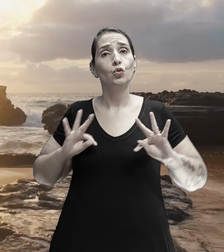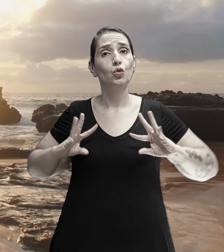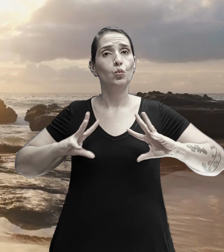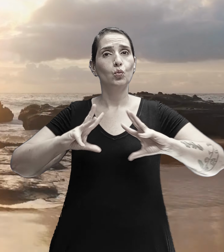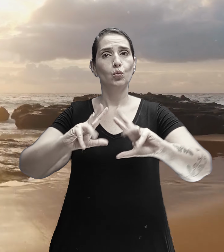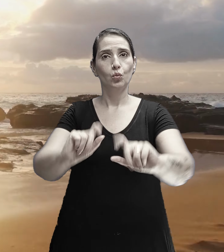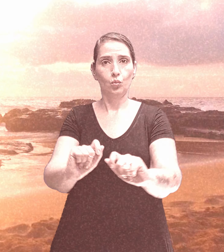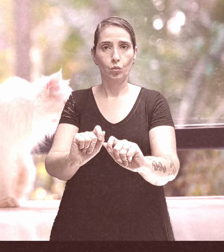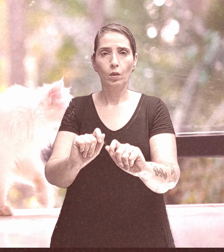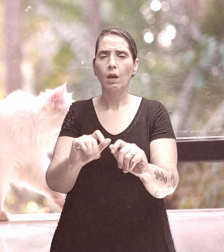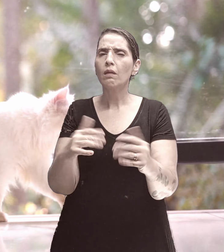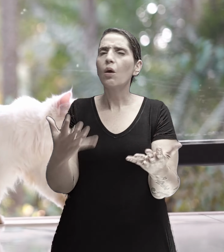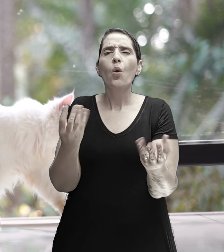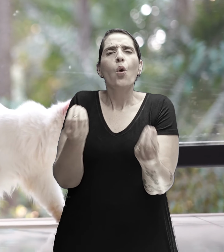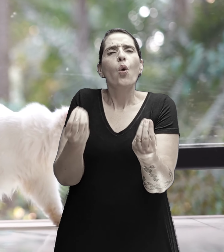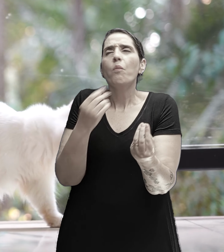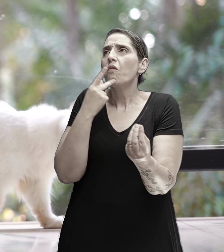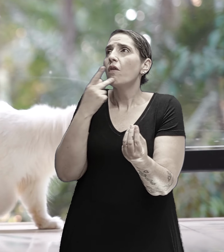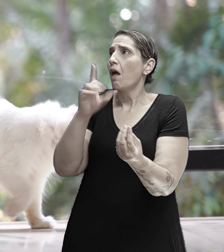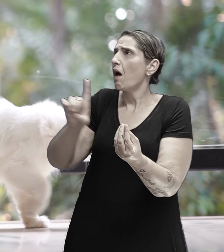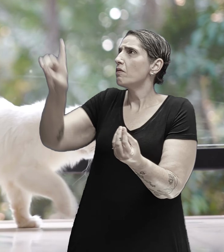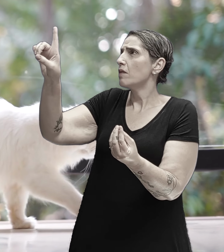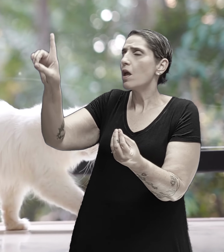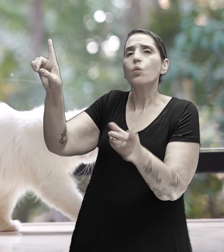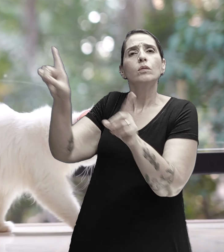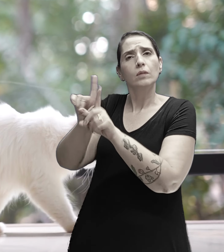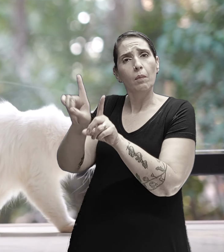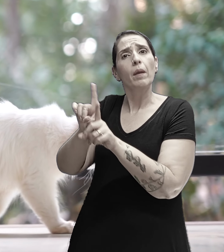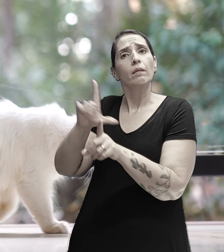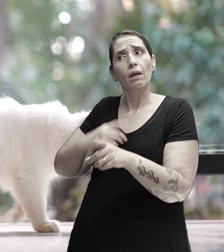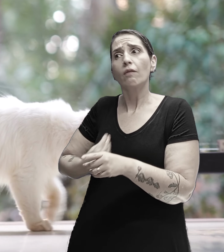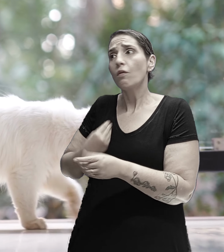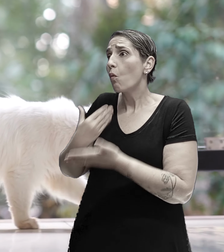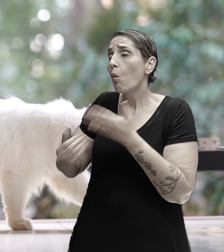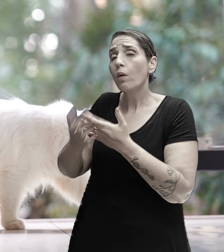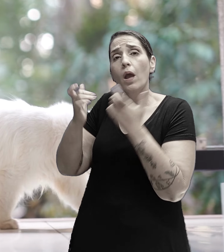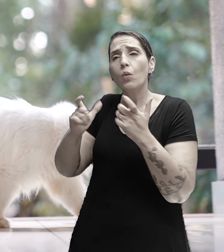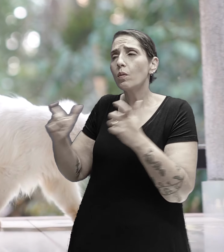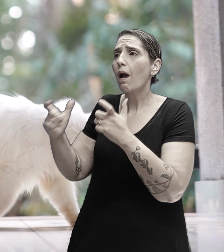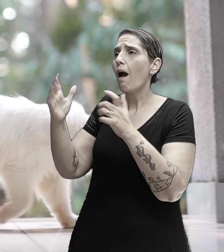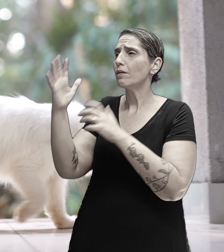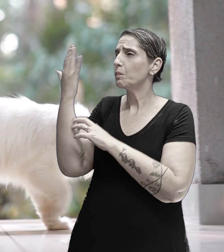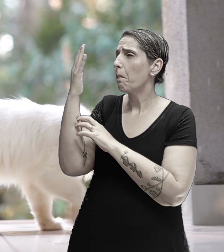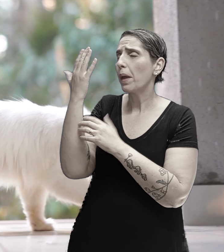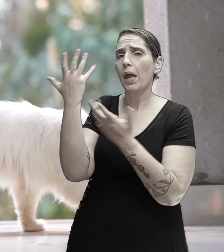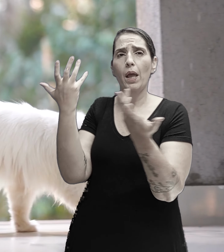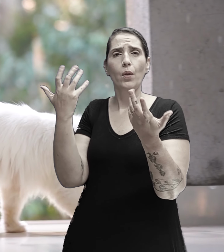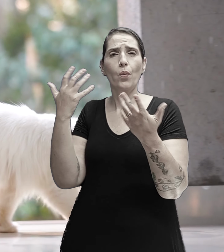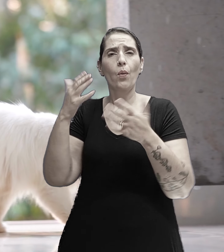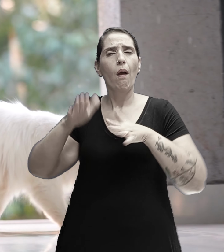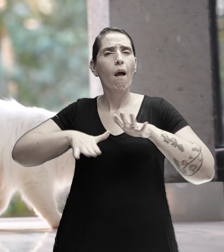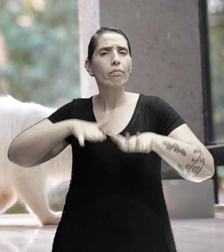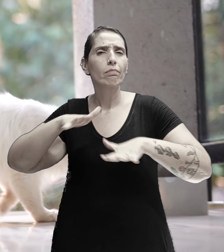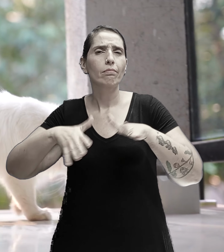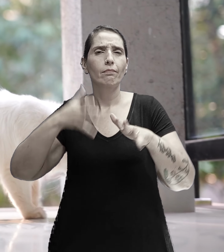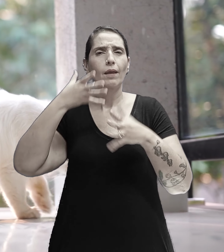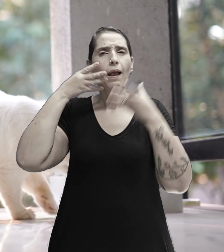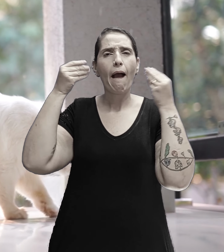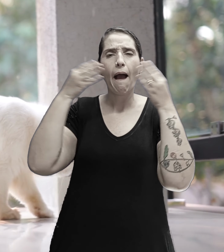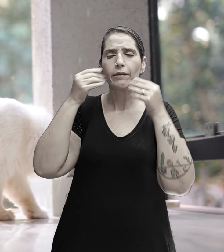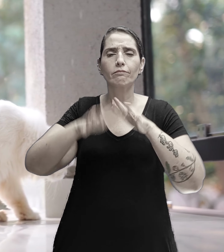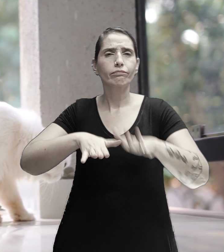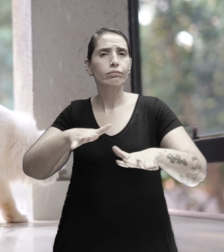E então, como negar que o divino também está nos espelhos manchados de tempo, no andar preguiçoso